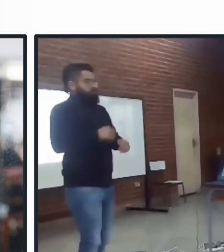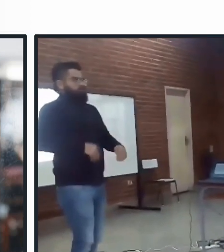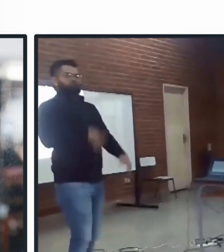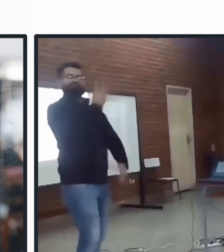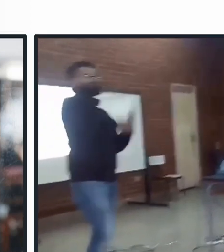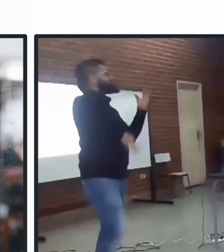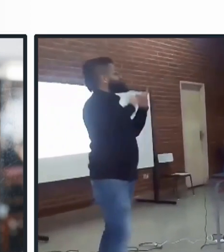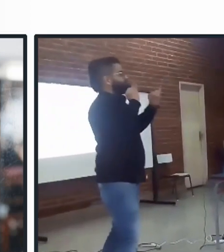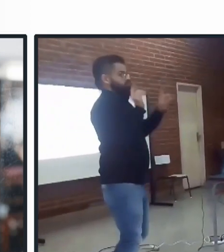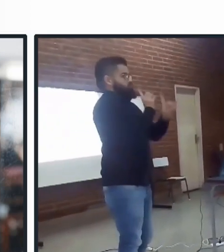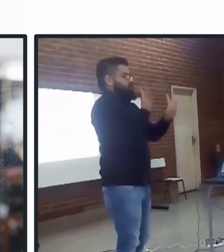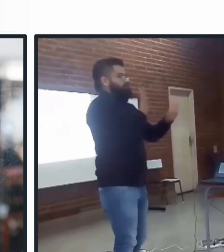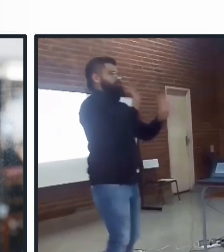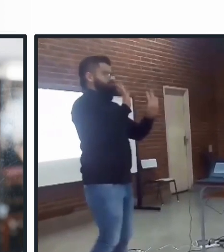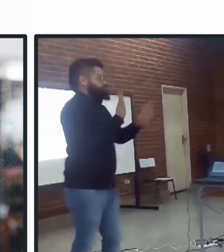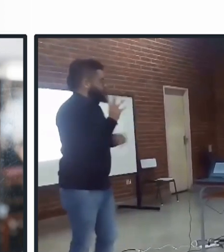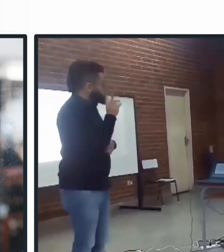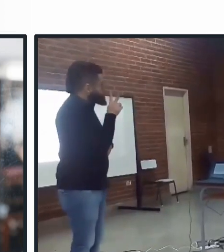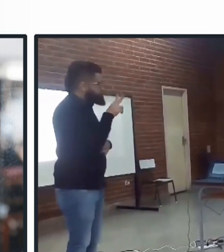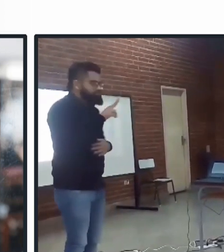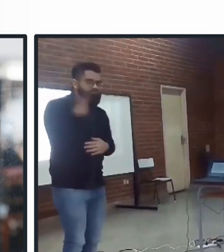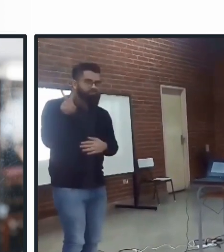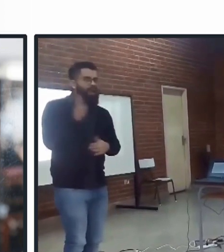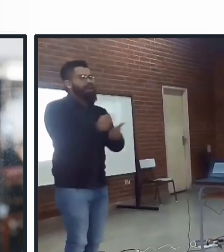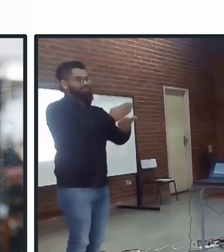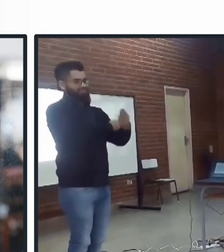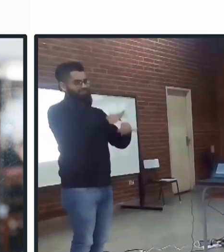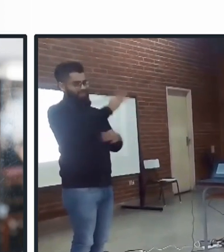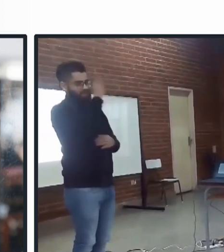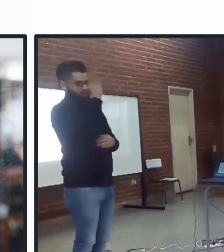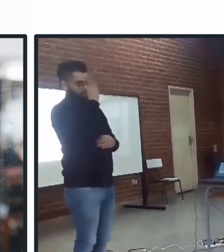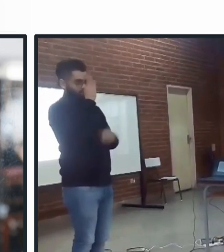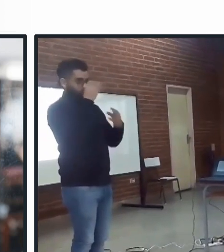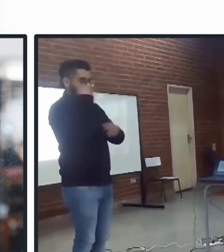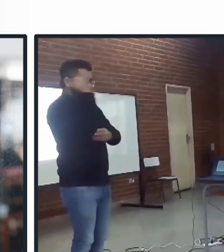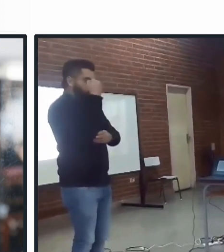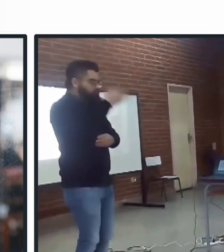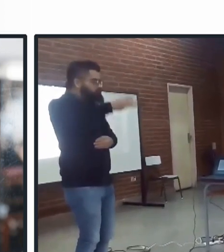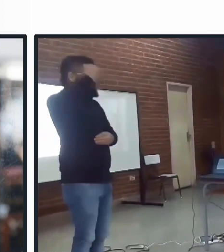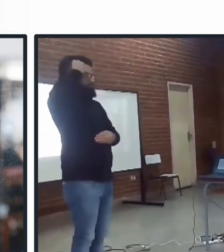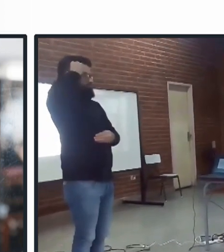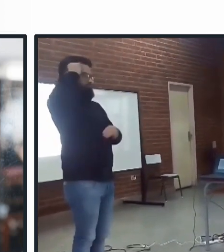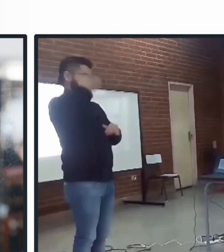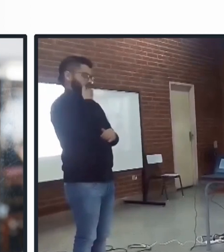hicieron que estas personas con visión como él y los que lo acompañaron